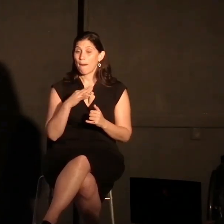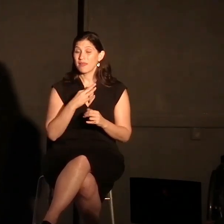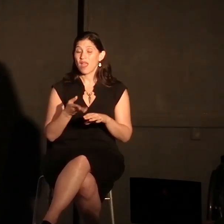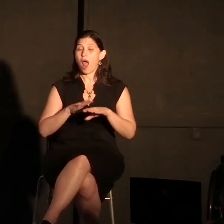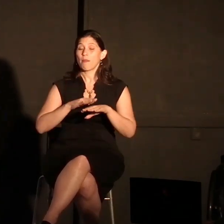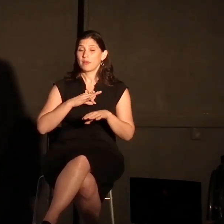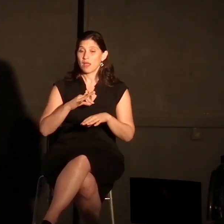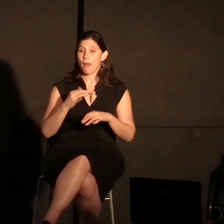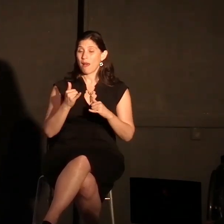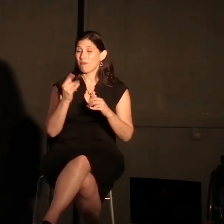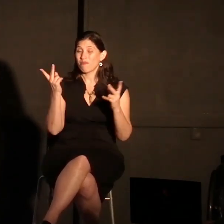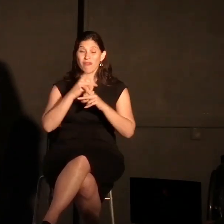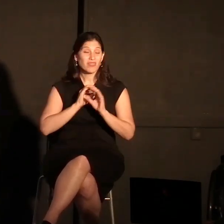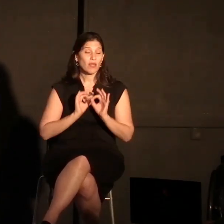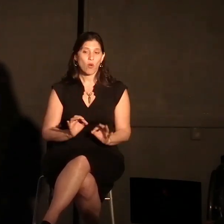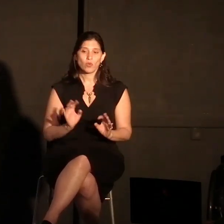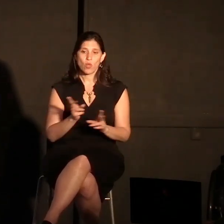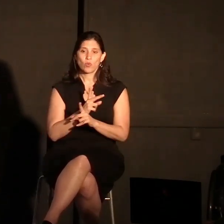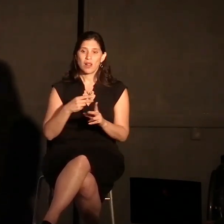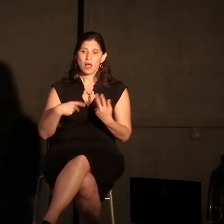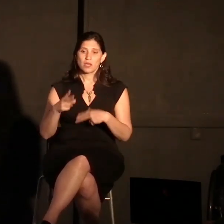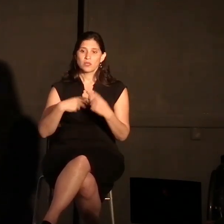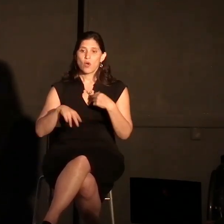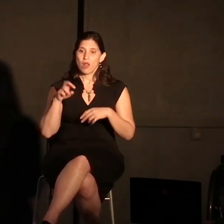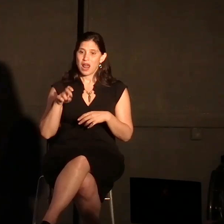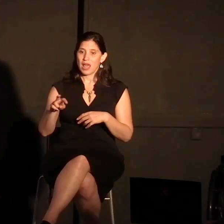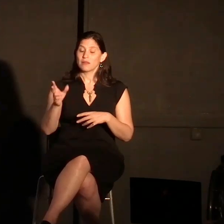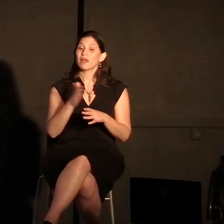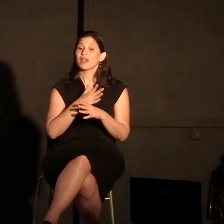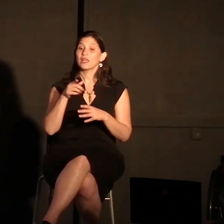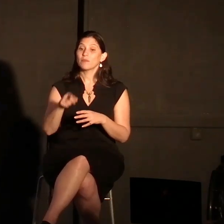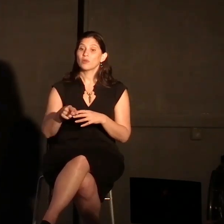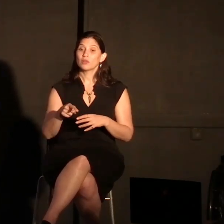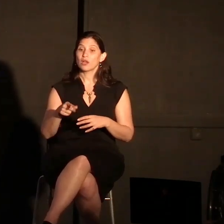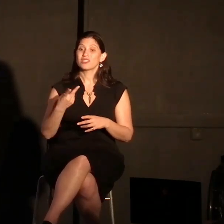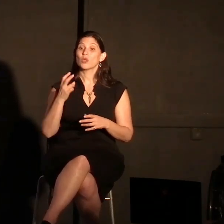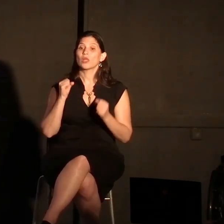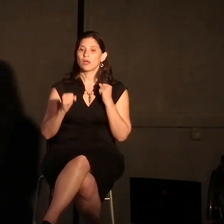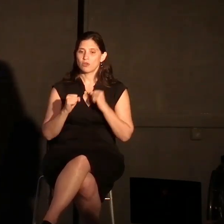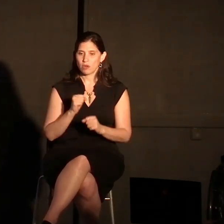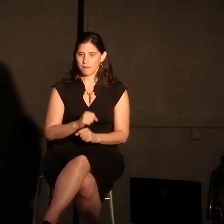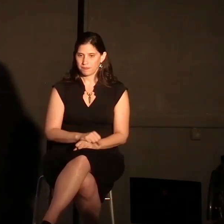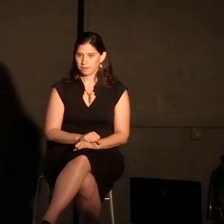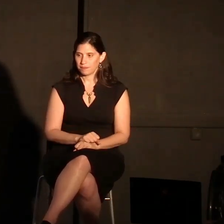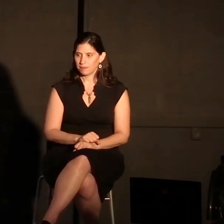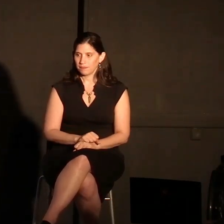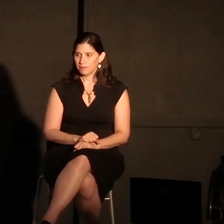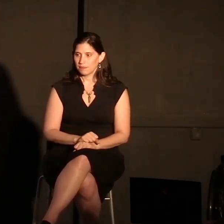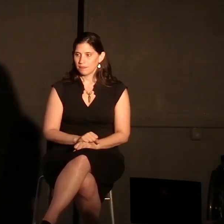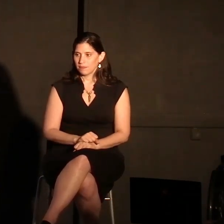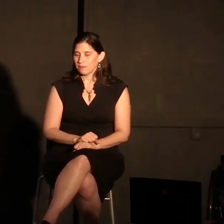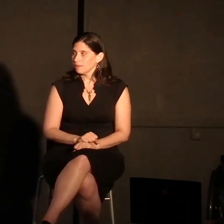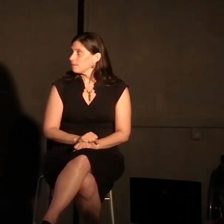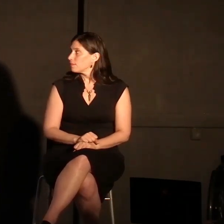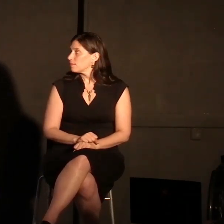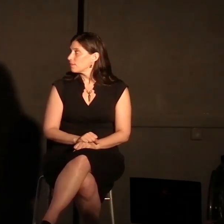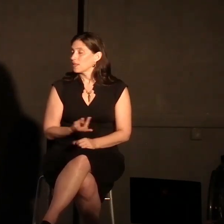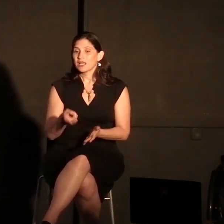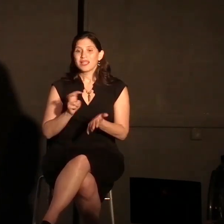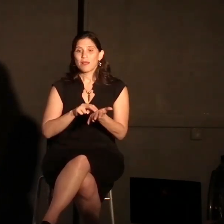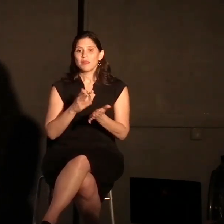פגיעה שהפעם בוודאות לא תוכלי לחזור ללכת אנחנו מרכינים אותך שהפגיעה תהיה יותר קשה קמתי